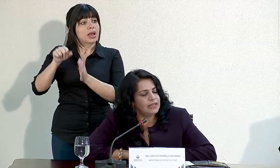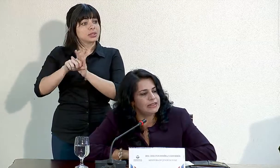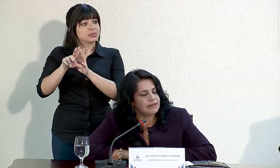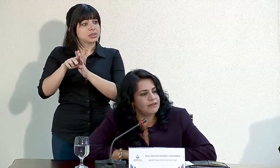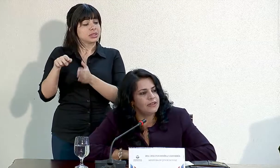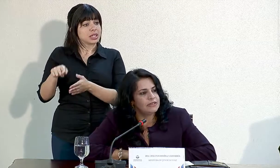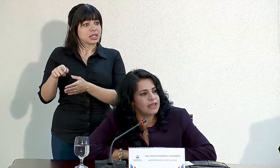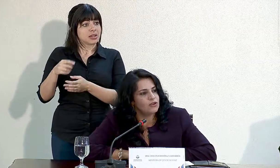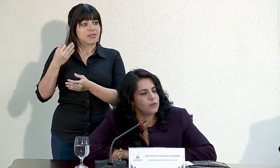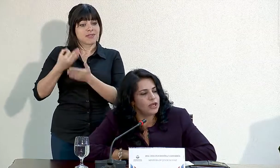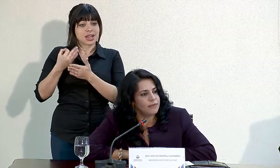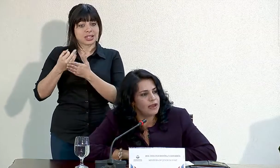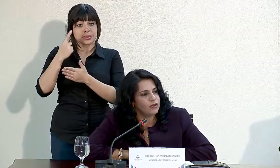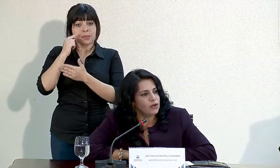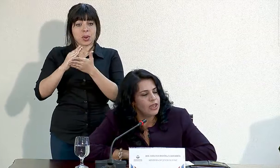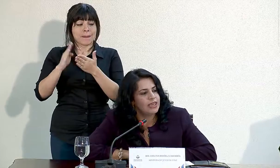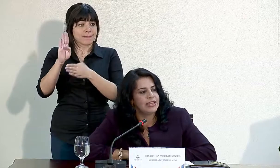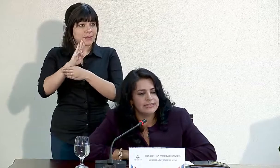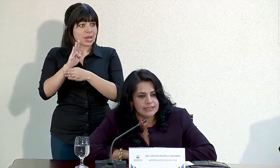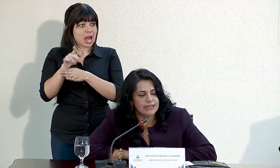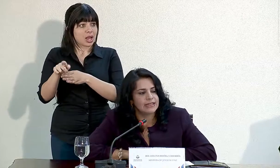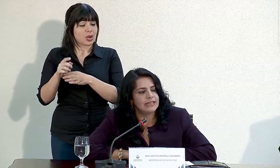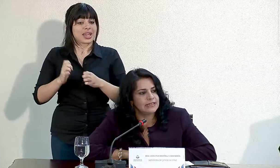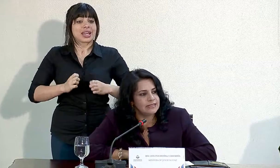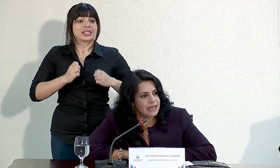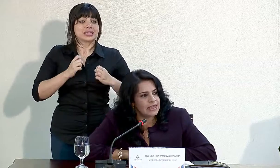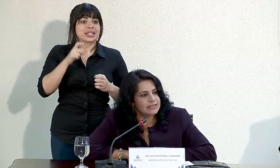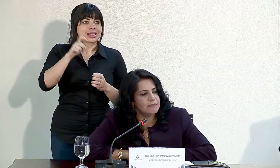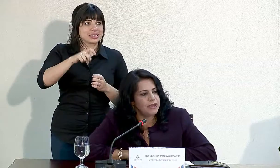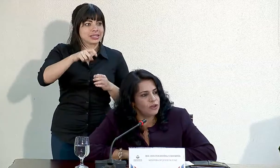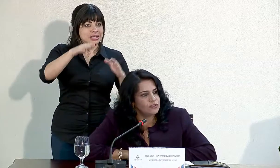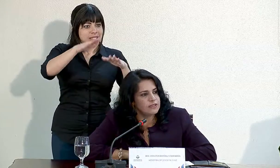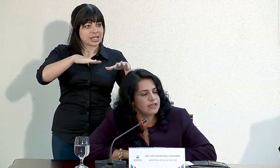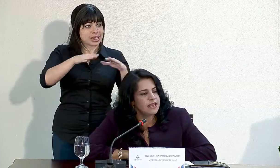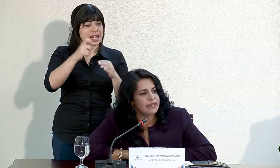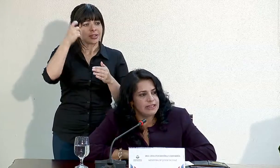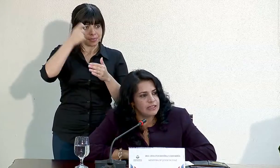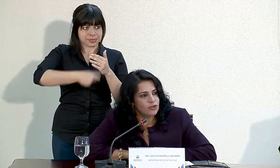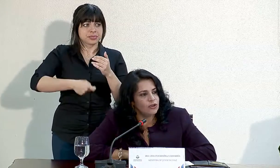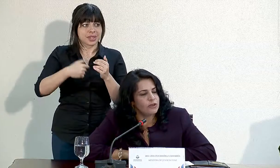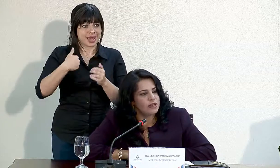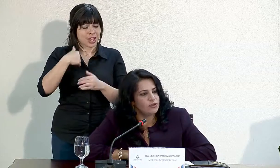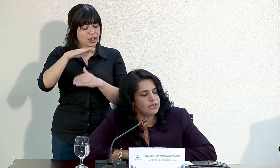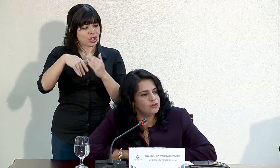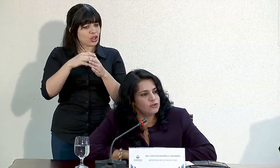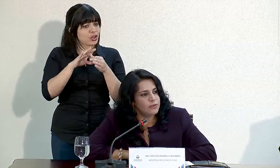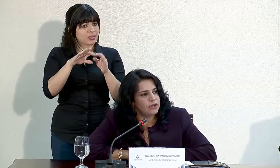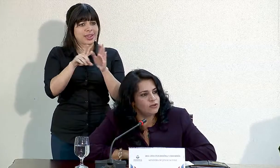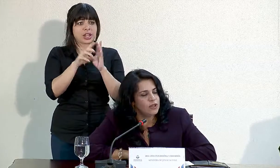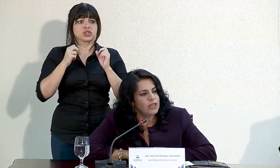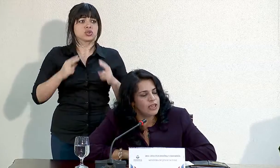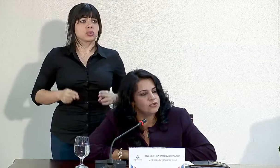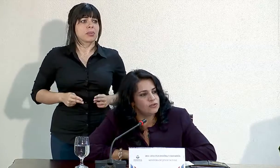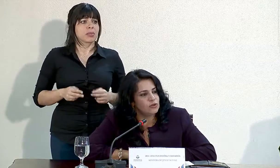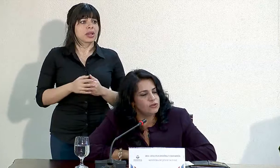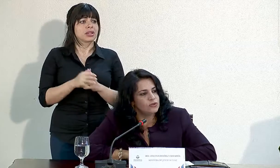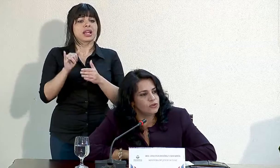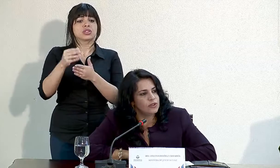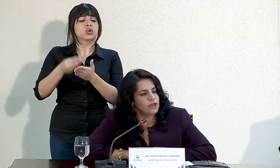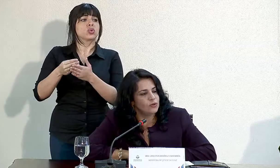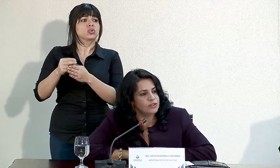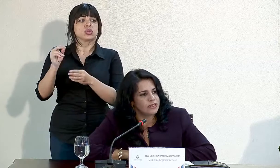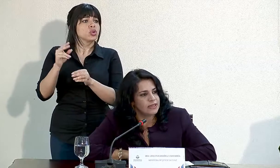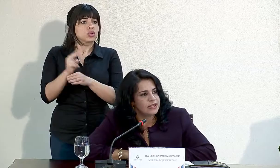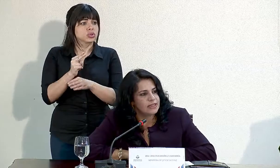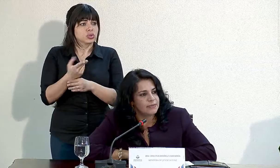Asamblea Legislativa, financiados por el banco, y existan necesidades imperiosas que tienen todo que ver con derechos humanos y que esos recursos